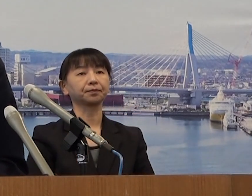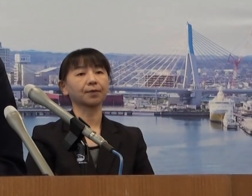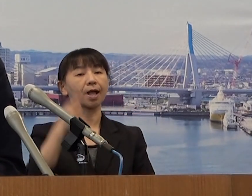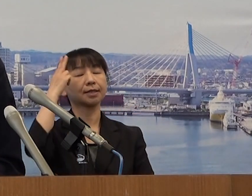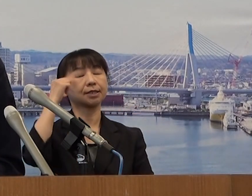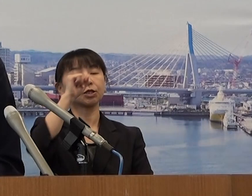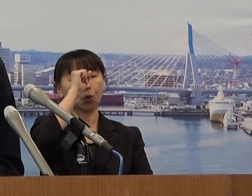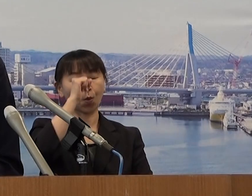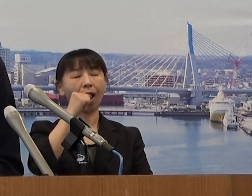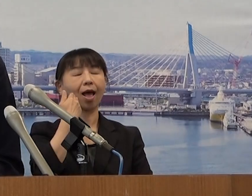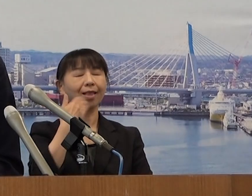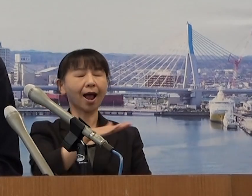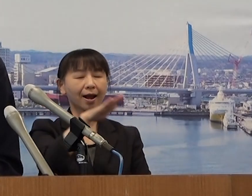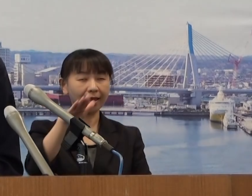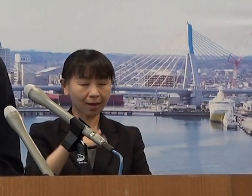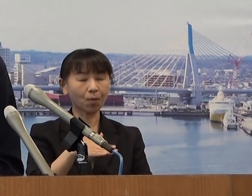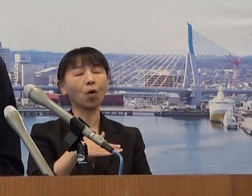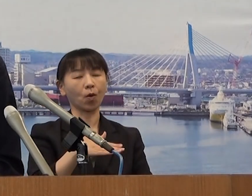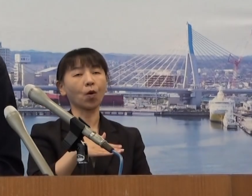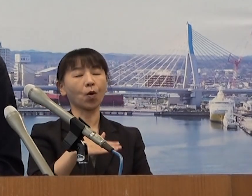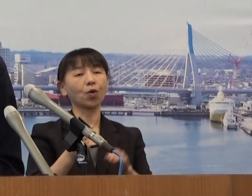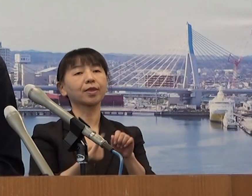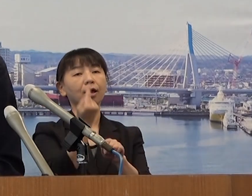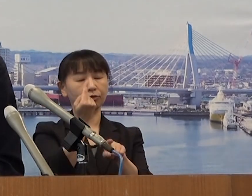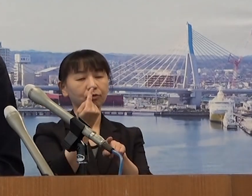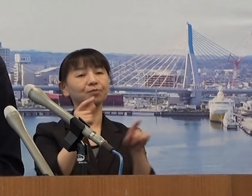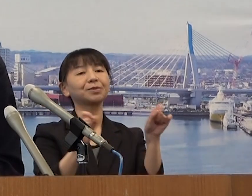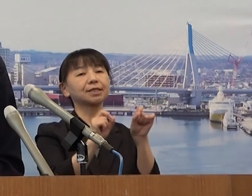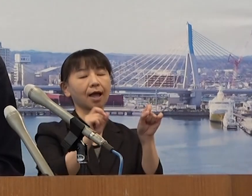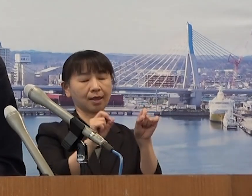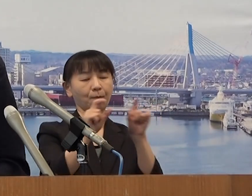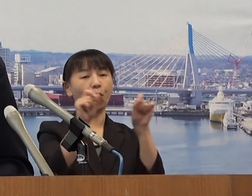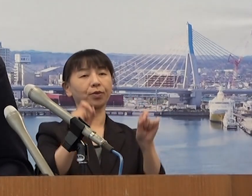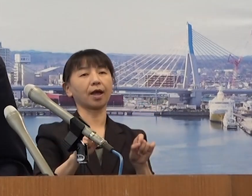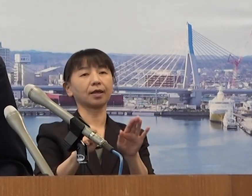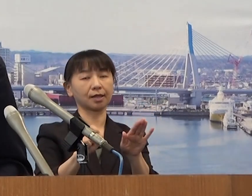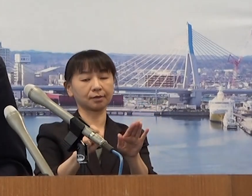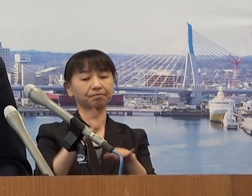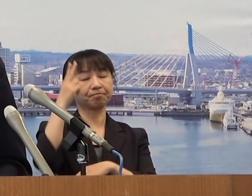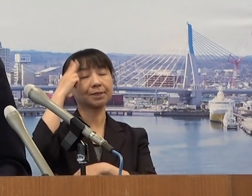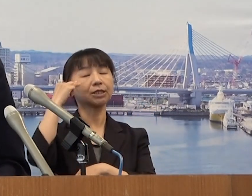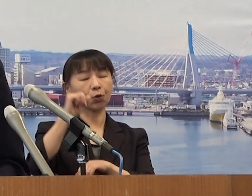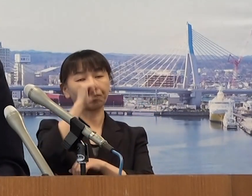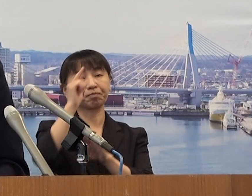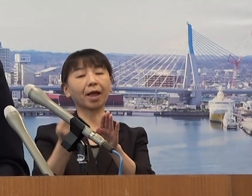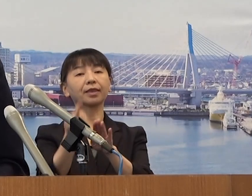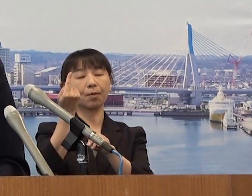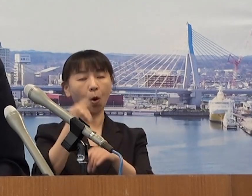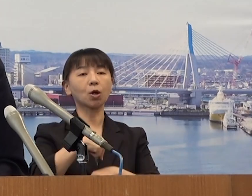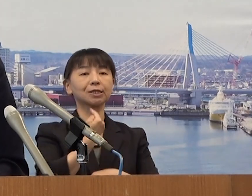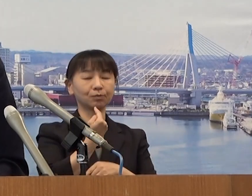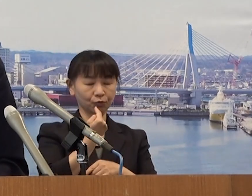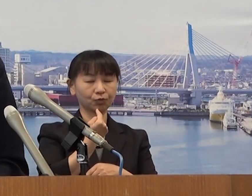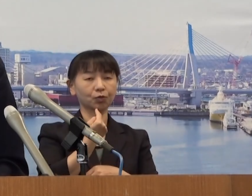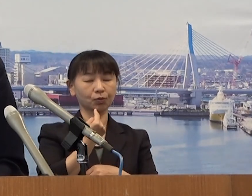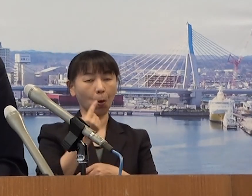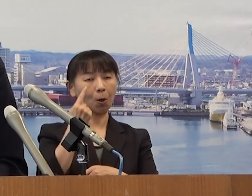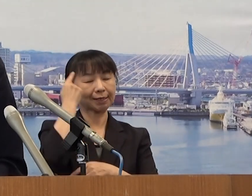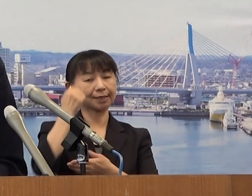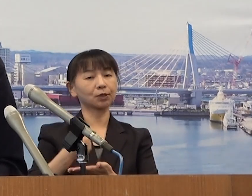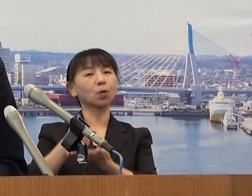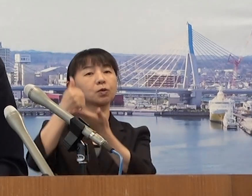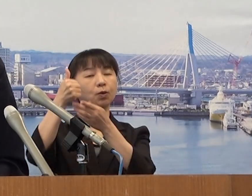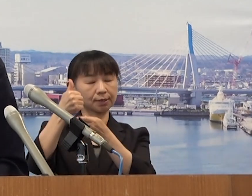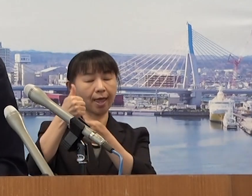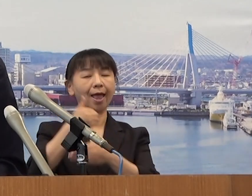認知症は誰でもなりうる身近なものとなっています。認知症になっても本人の意思が尊重され、でき